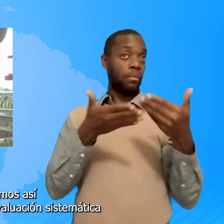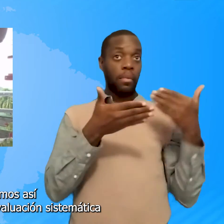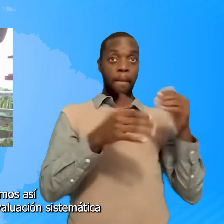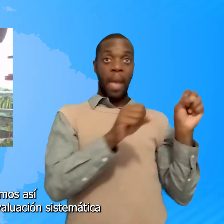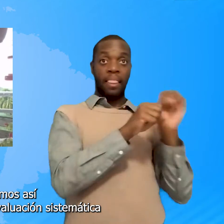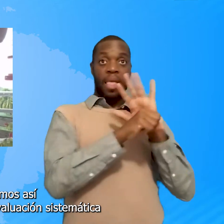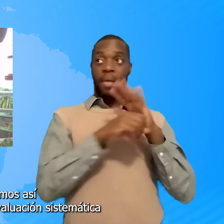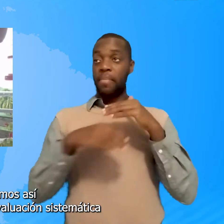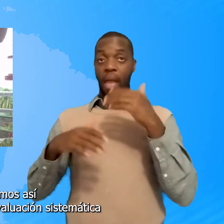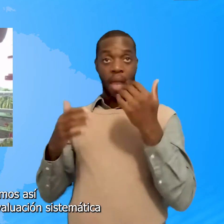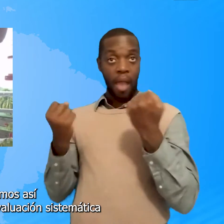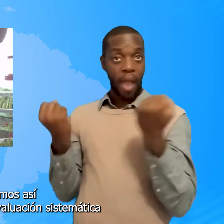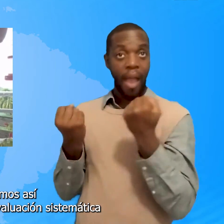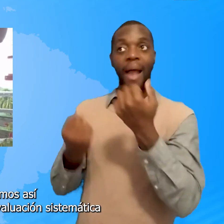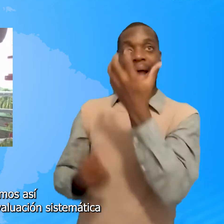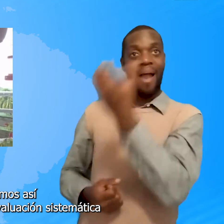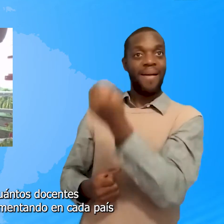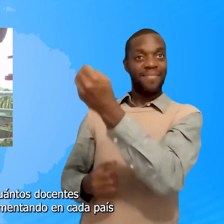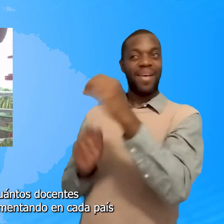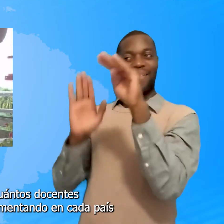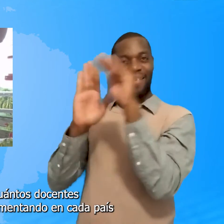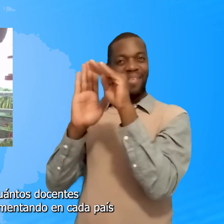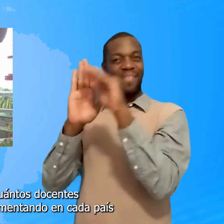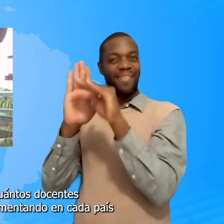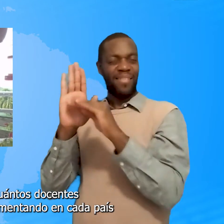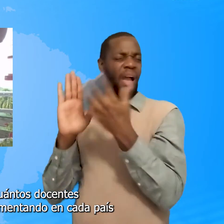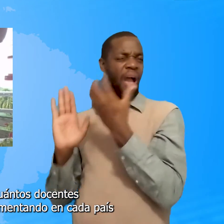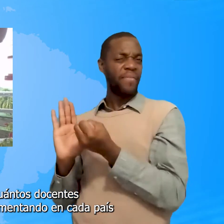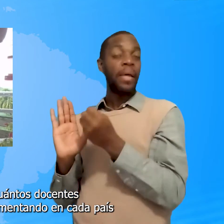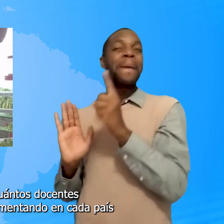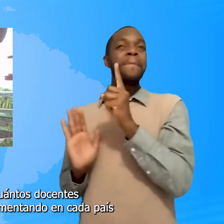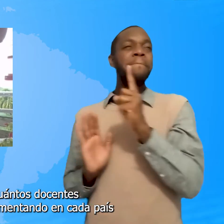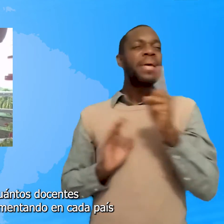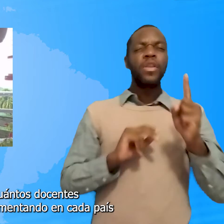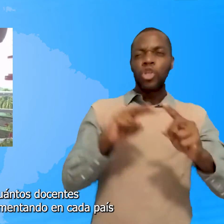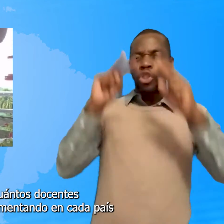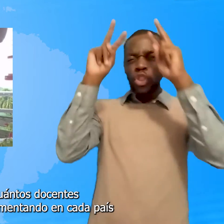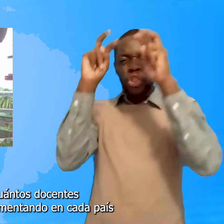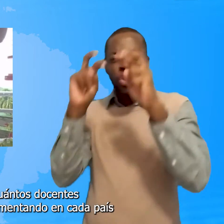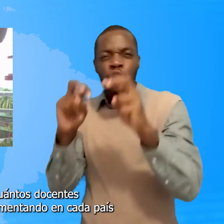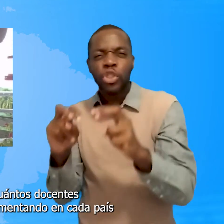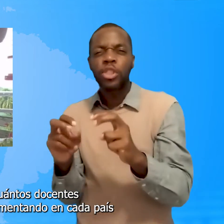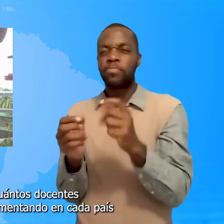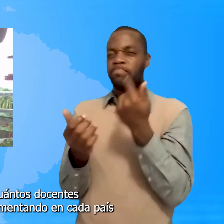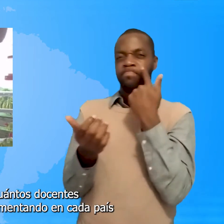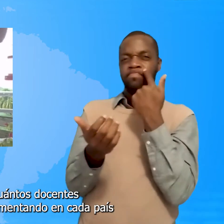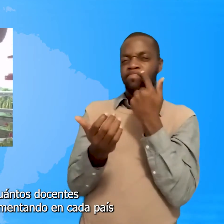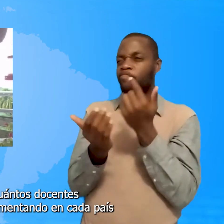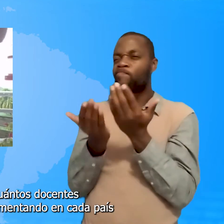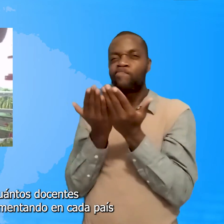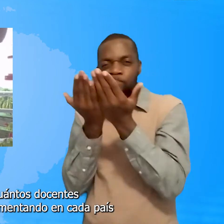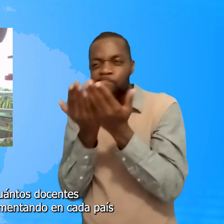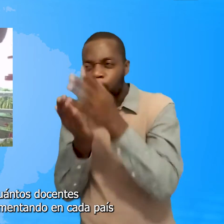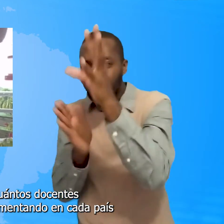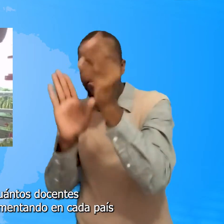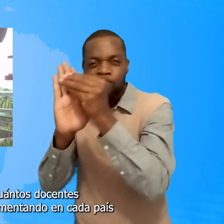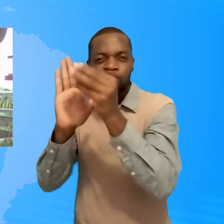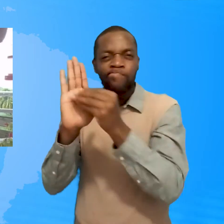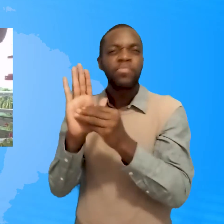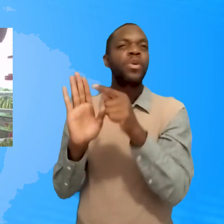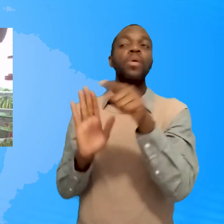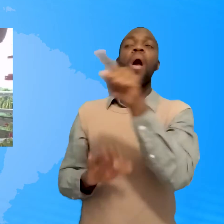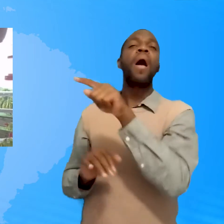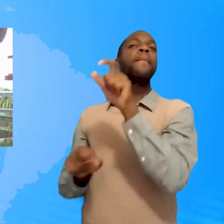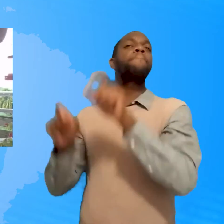estudio ni una evaluación sistemática que nos digan cuántos docentes realmente están implementando en cada